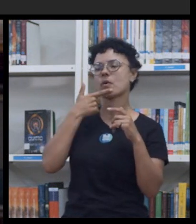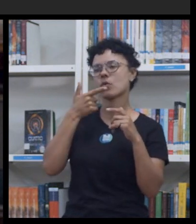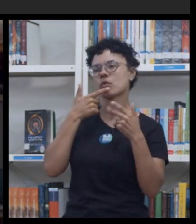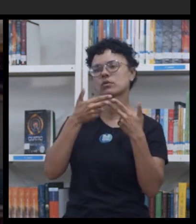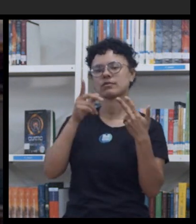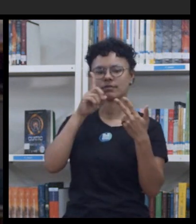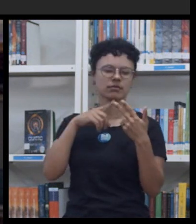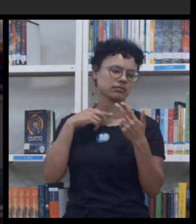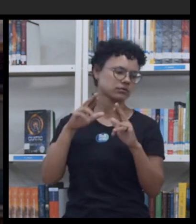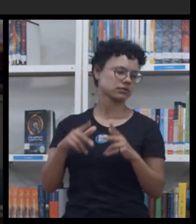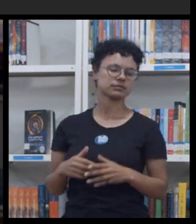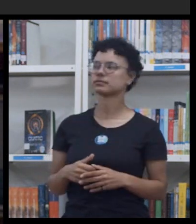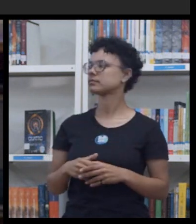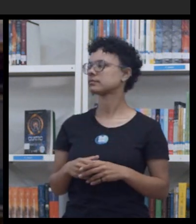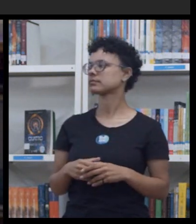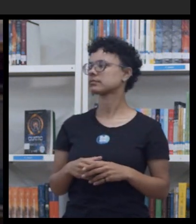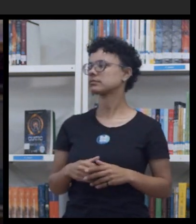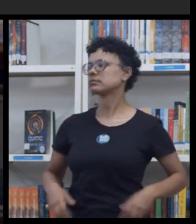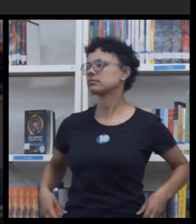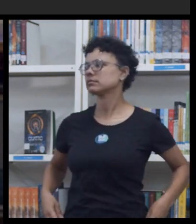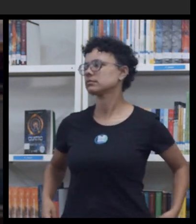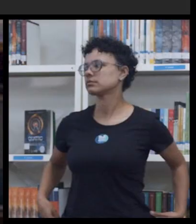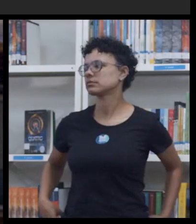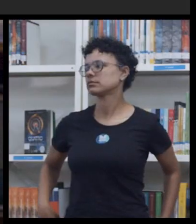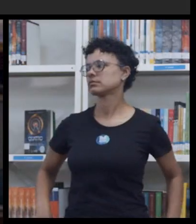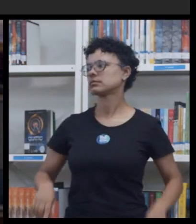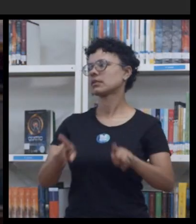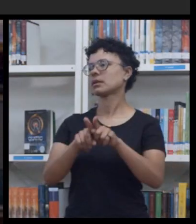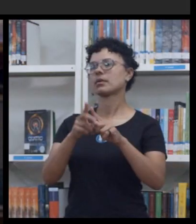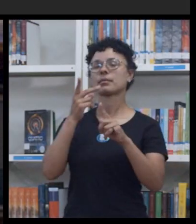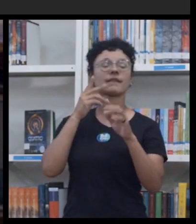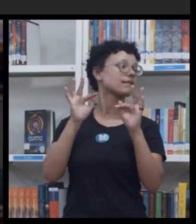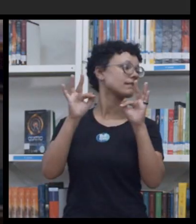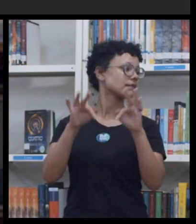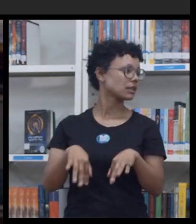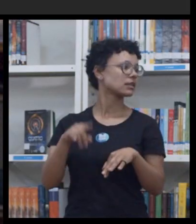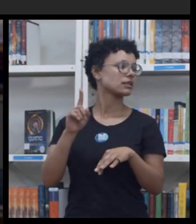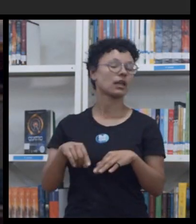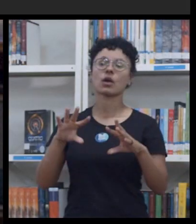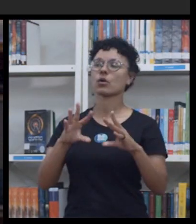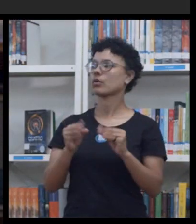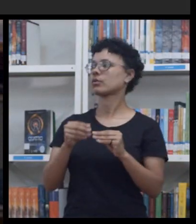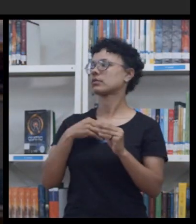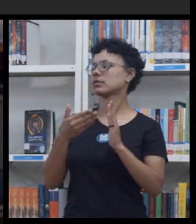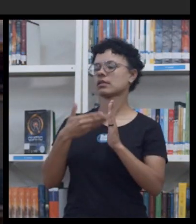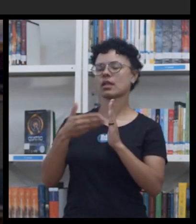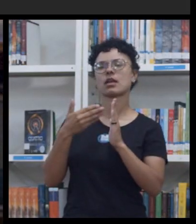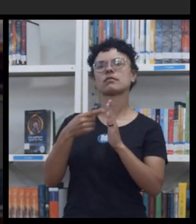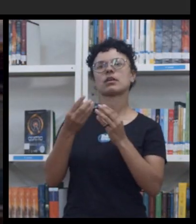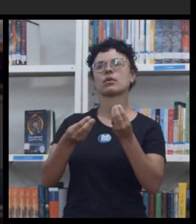importante. E para finalizar, a conclusão agora da